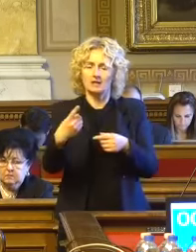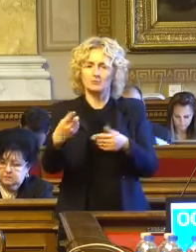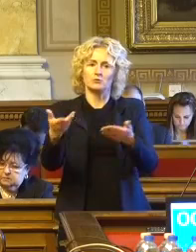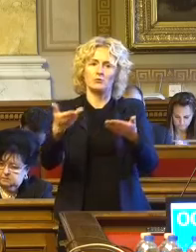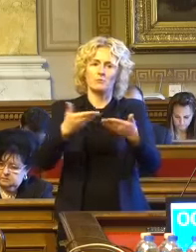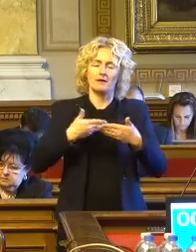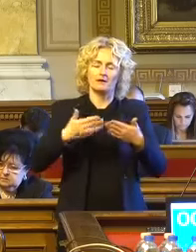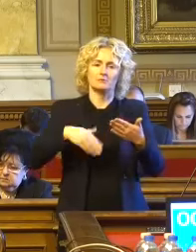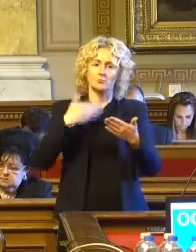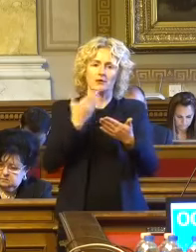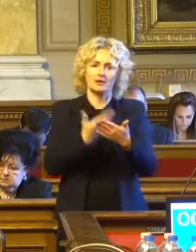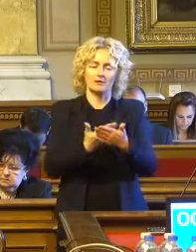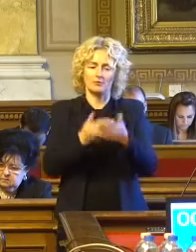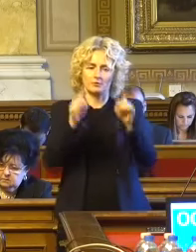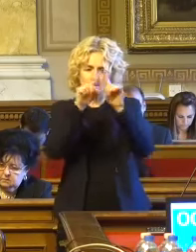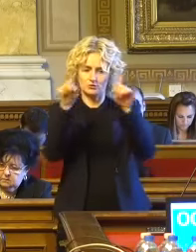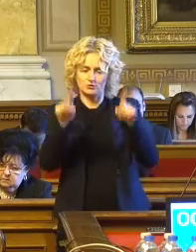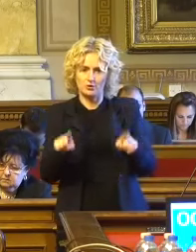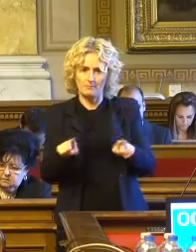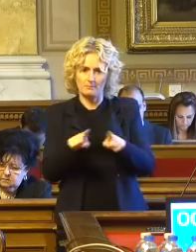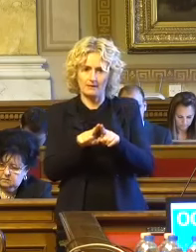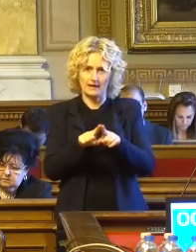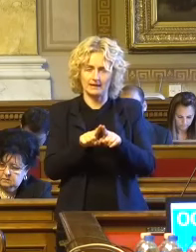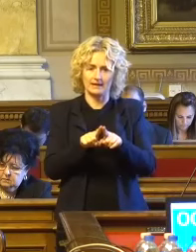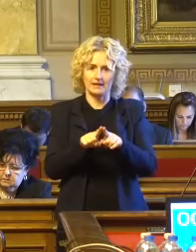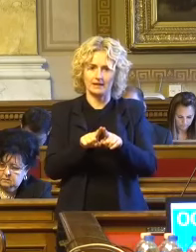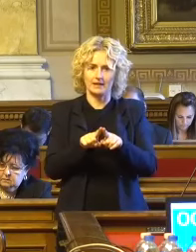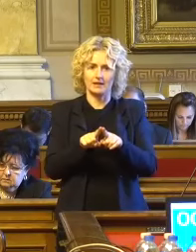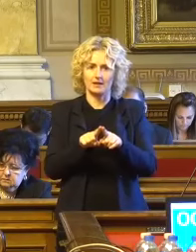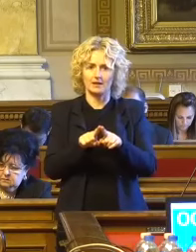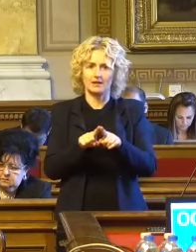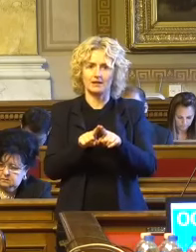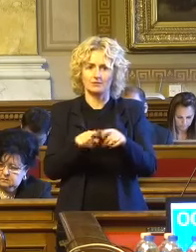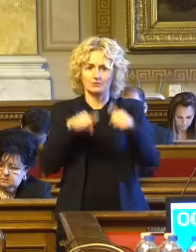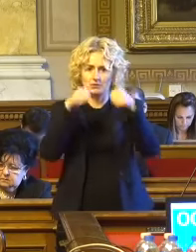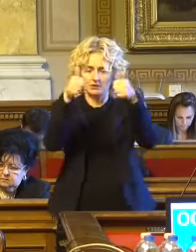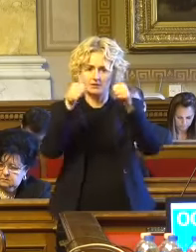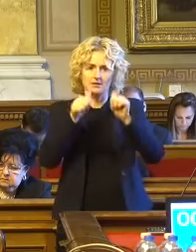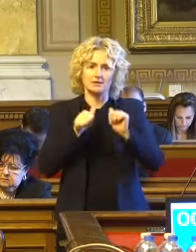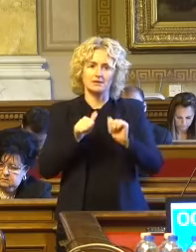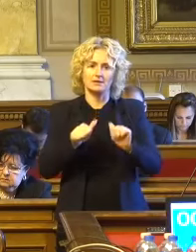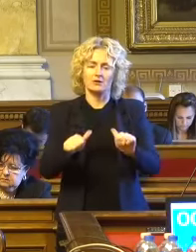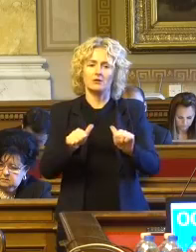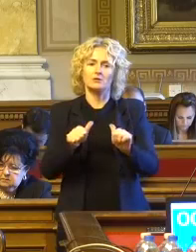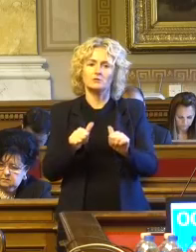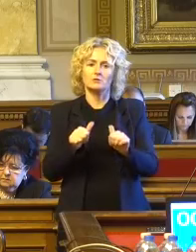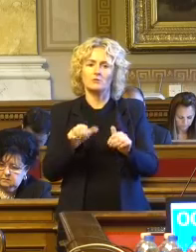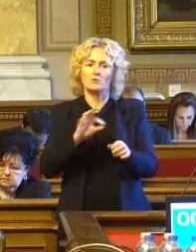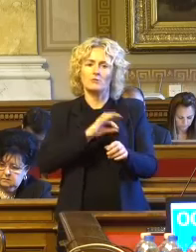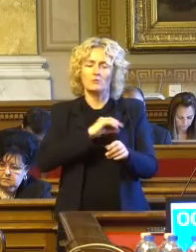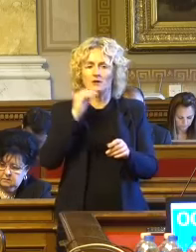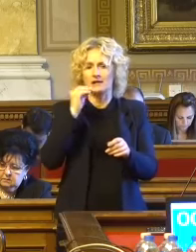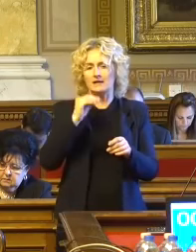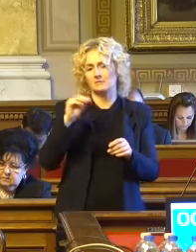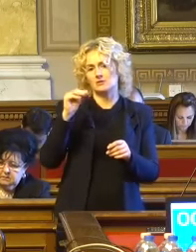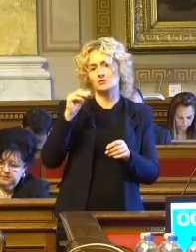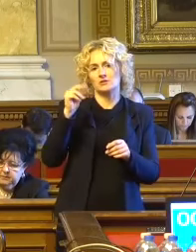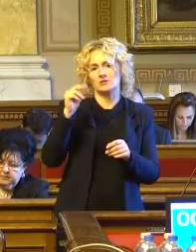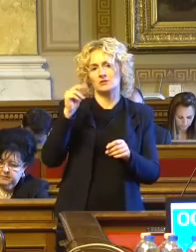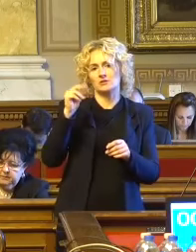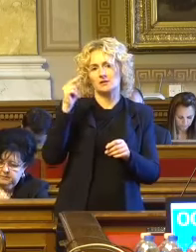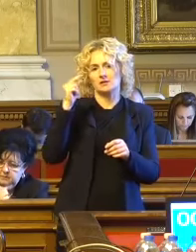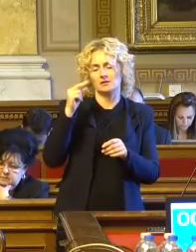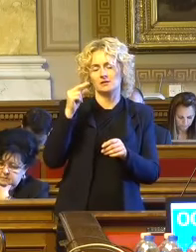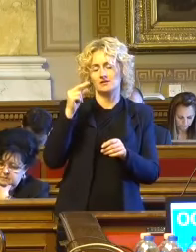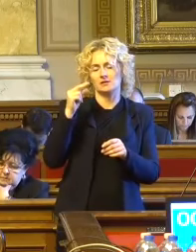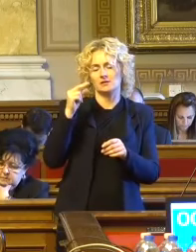előterjesztéshez ezt a mellékletet, akkor ezt kitettük a Polgármesteri Hivatal Gyorshír Szolgálata Facebook oldalra, és ott magam is átnézegettem